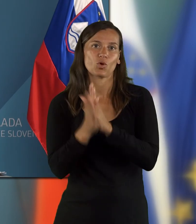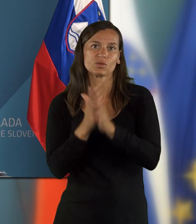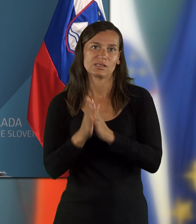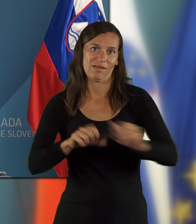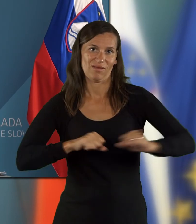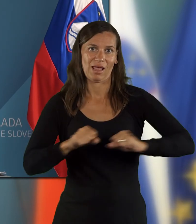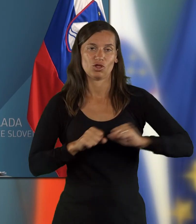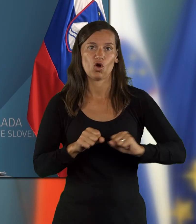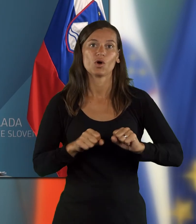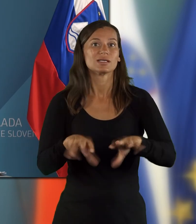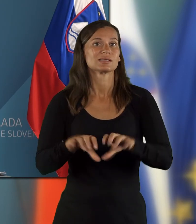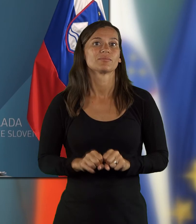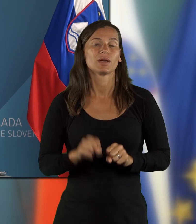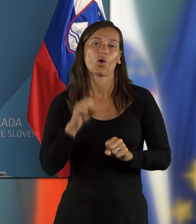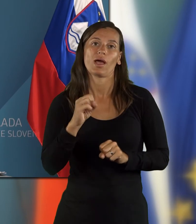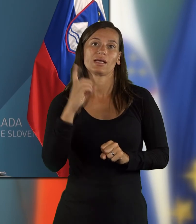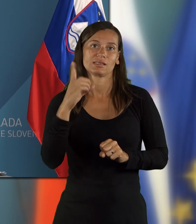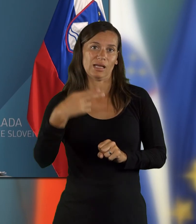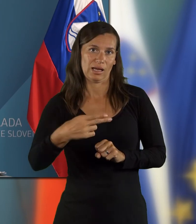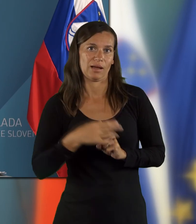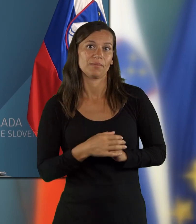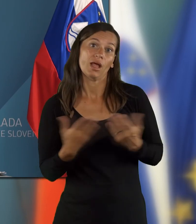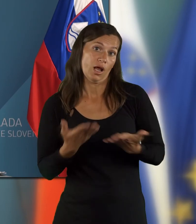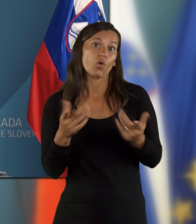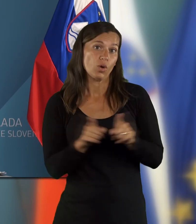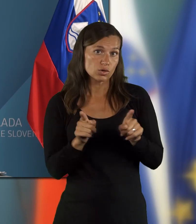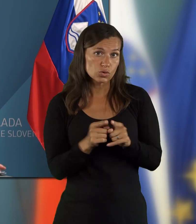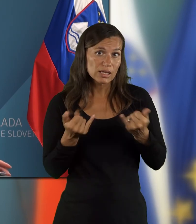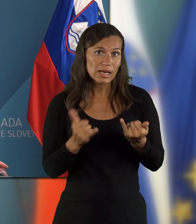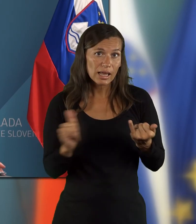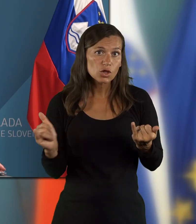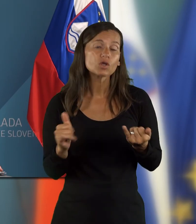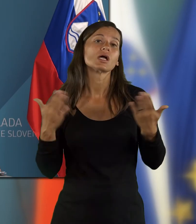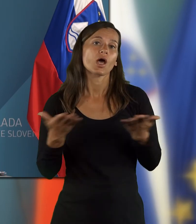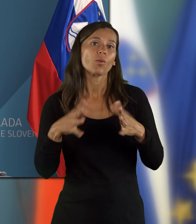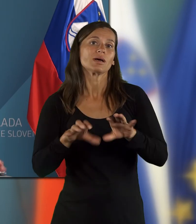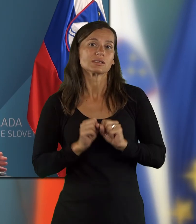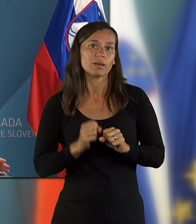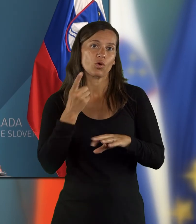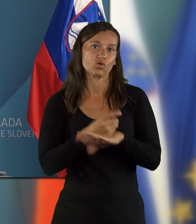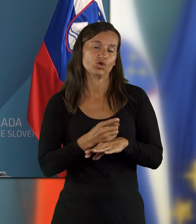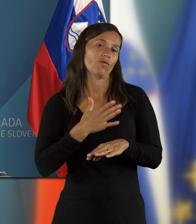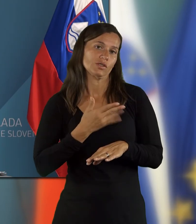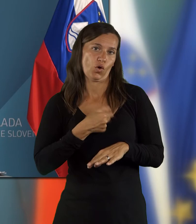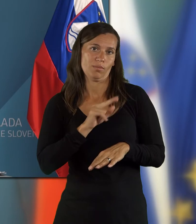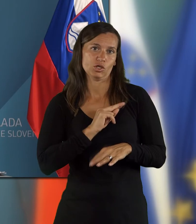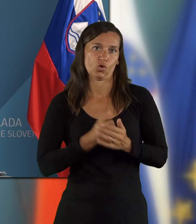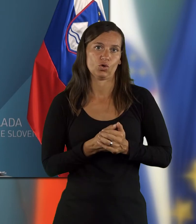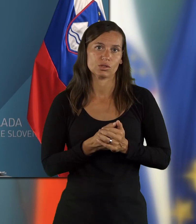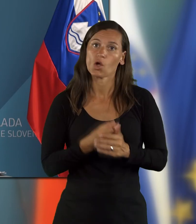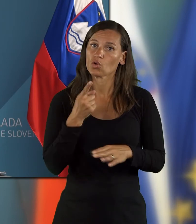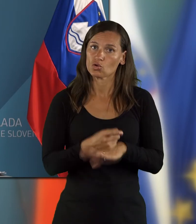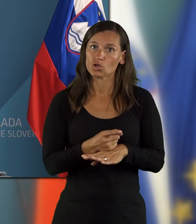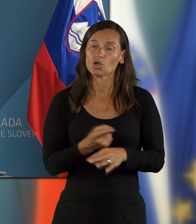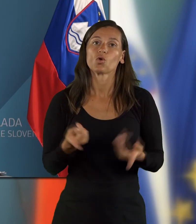da se za mnenje zaprosi vlado, sprejel SDH. Lahko ga tudi letos, lahko pa sprejme odločitev v